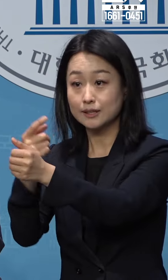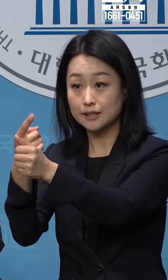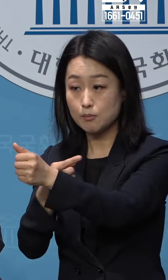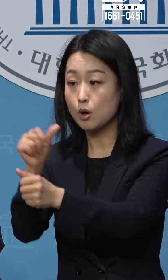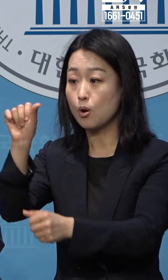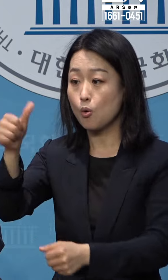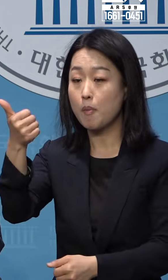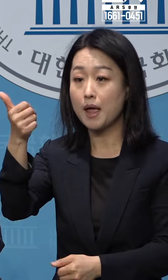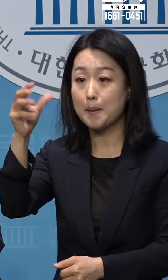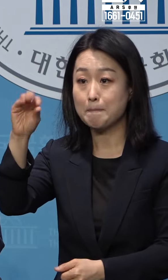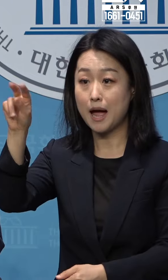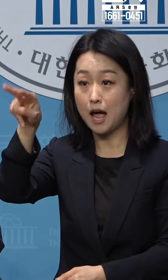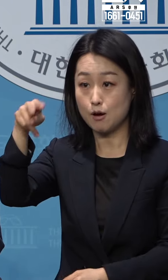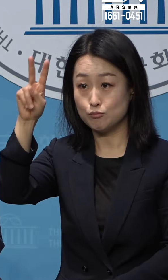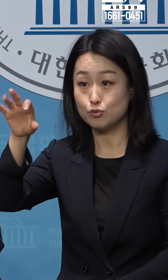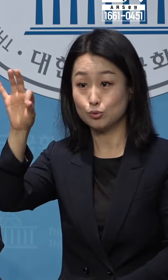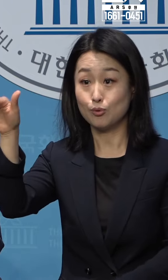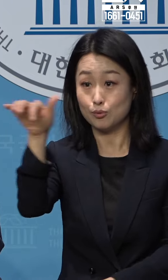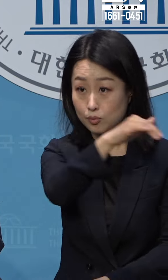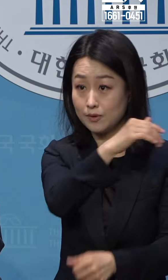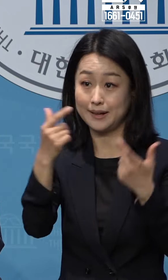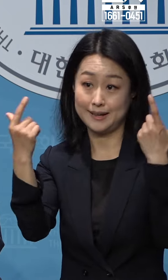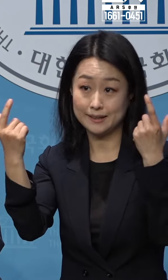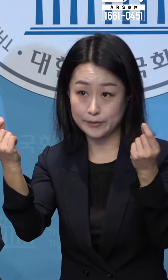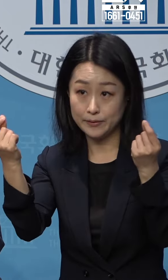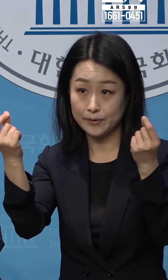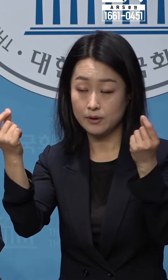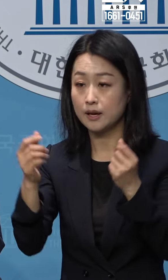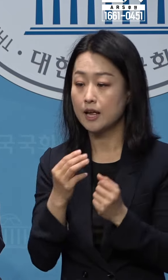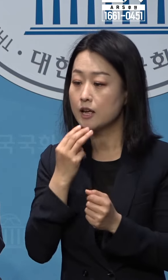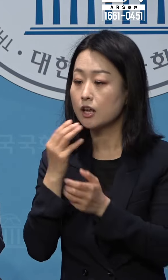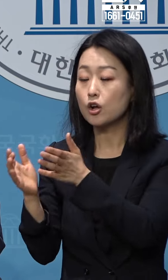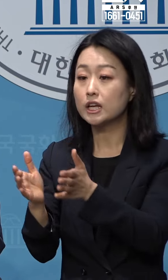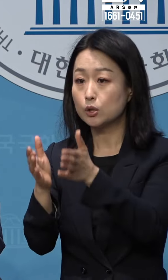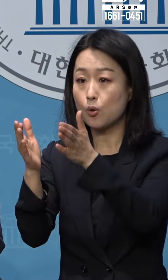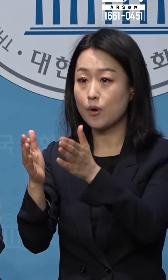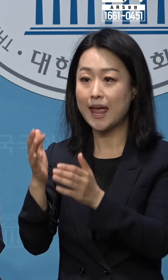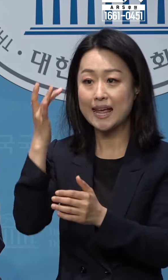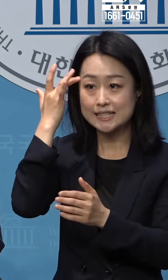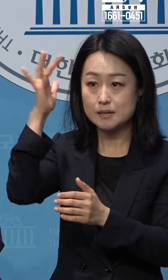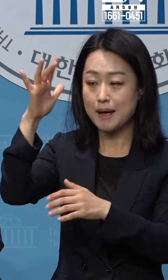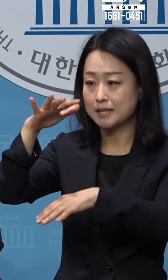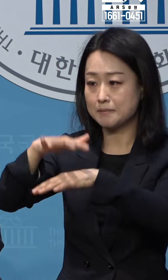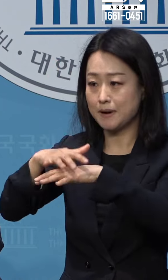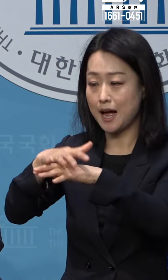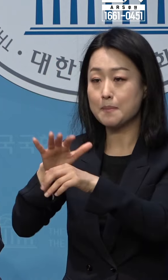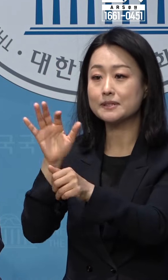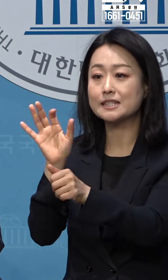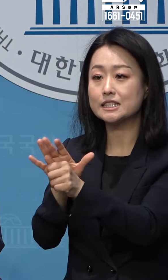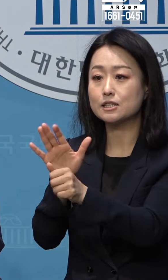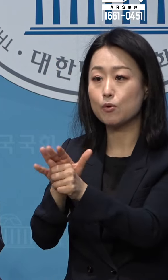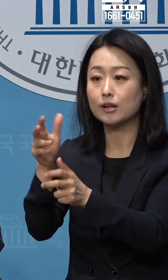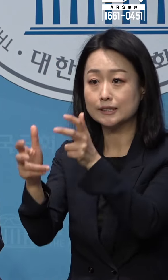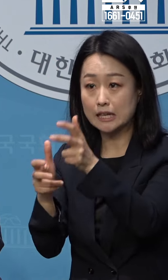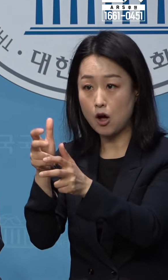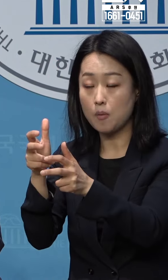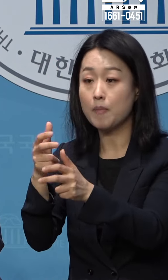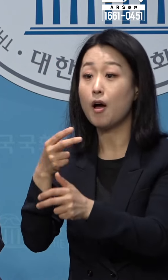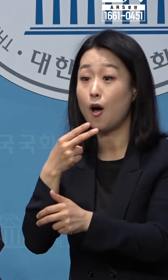500만 을 지급한 것입니다 경기도에 스마트팜 지원 사업이